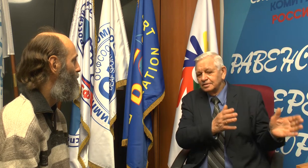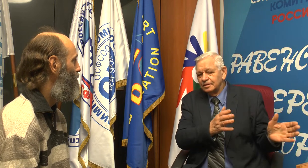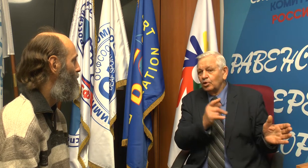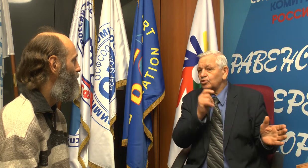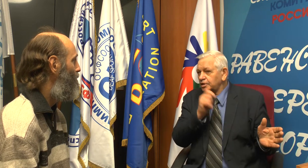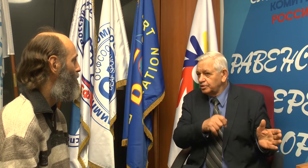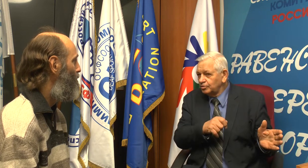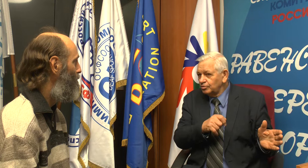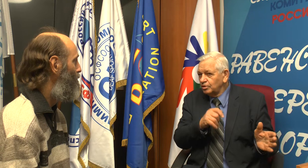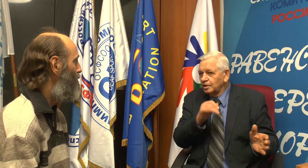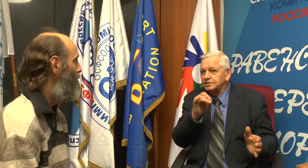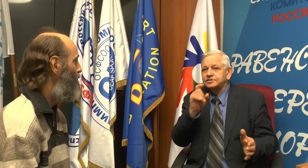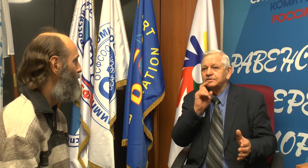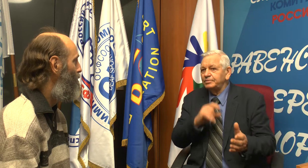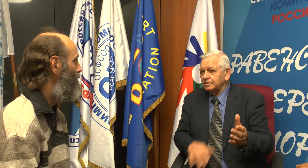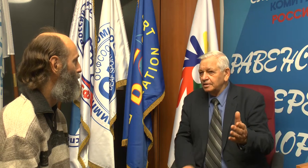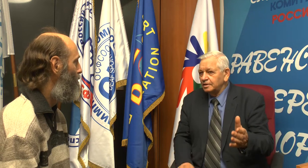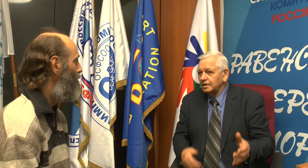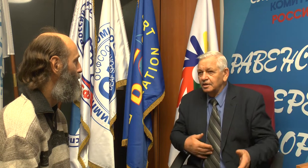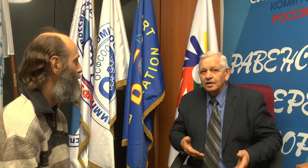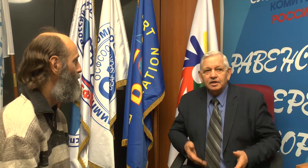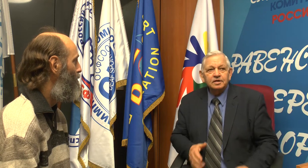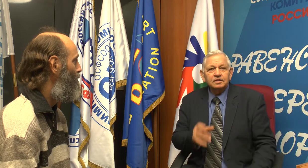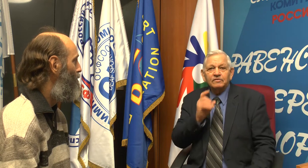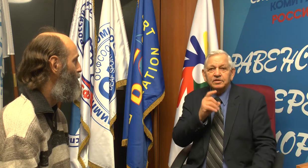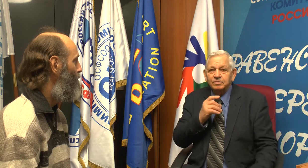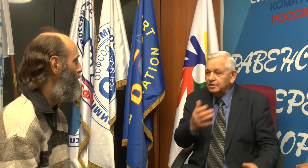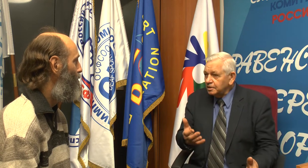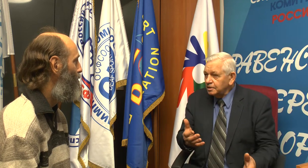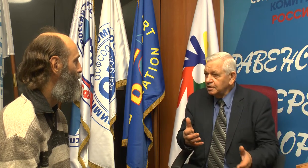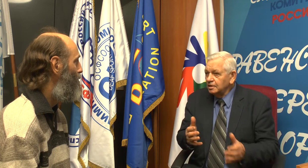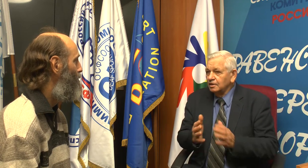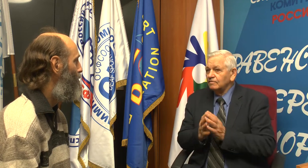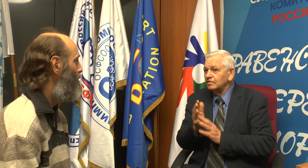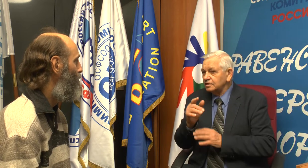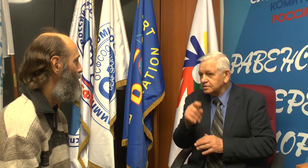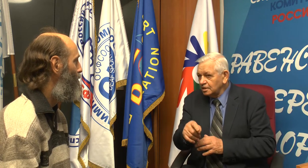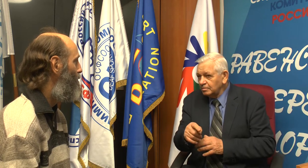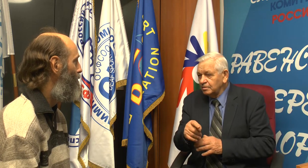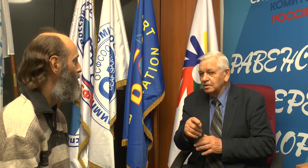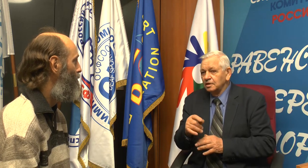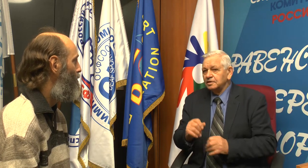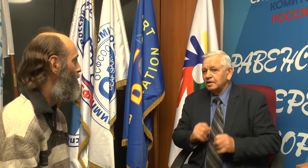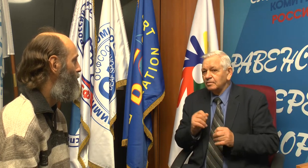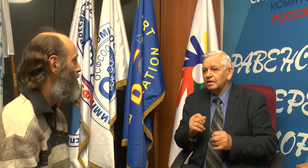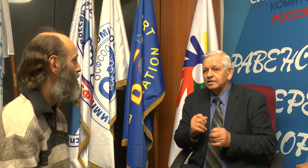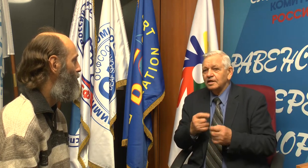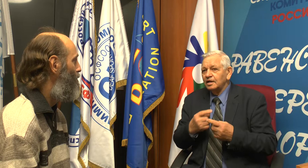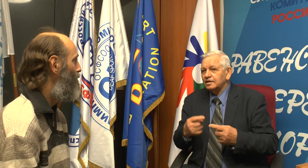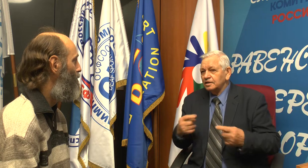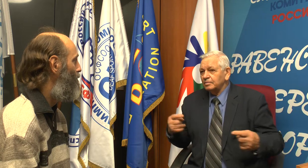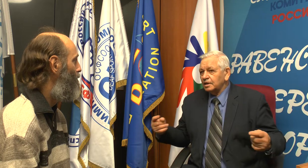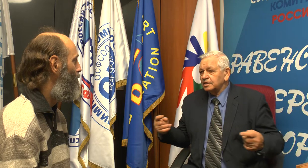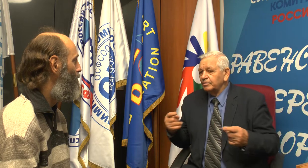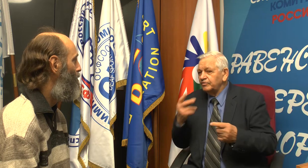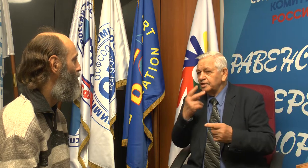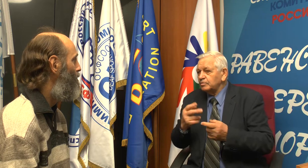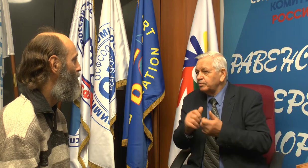на Украину из Сибири. Я родился в Сибири, вырос там, занимался разным видом